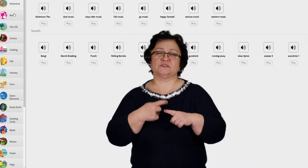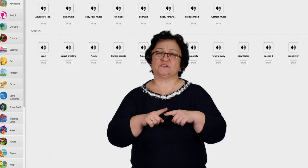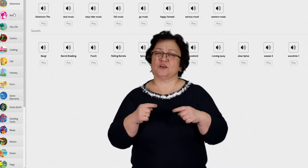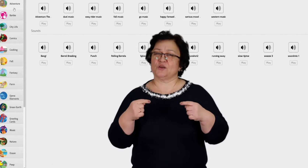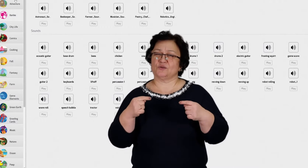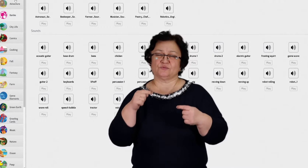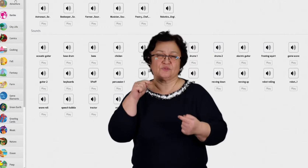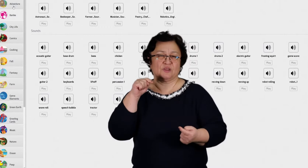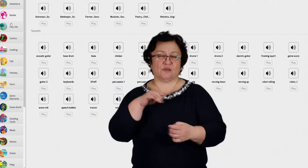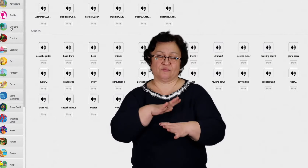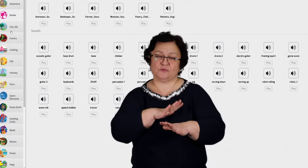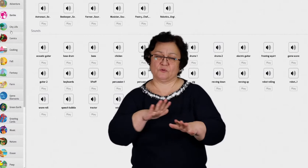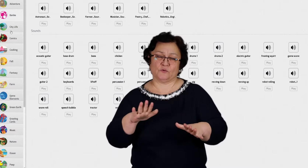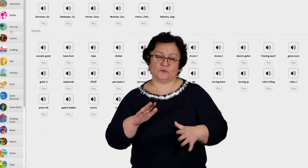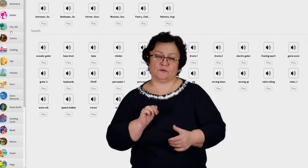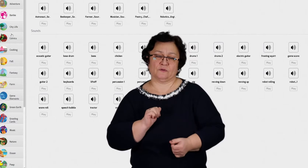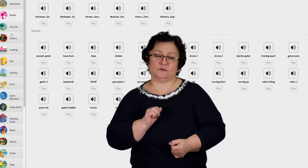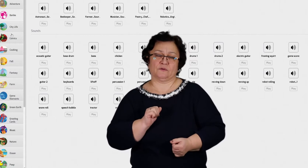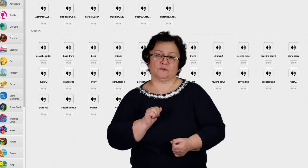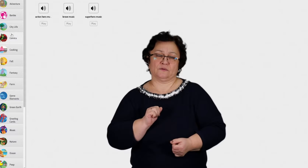Це точно не таке.